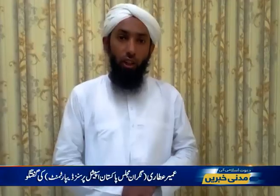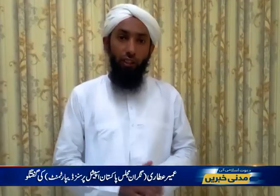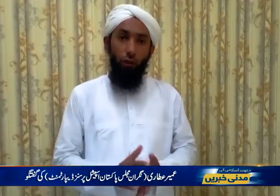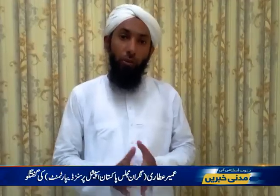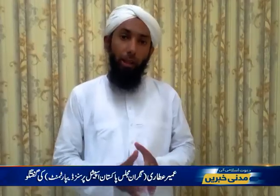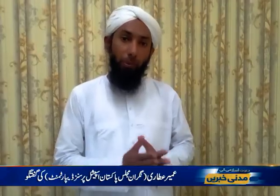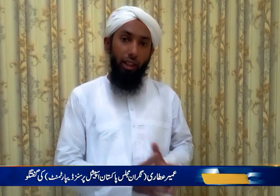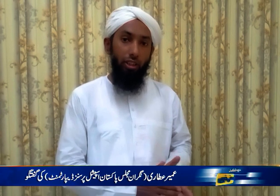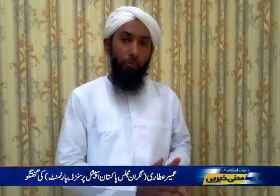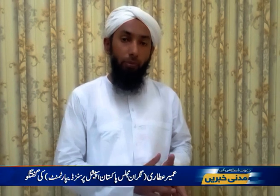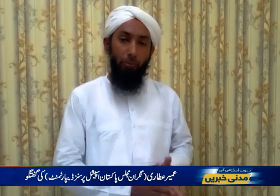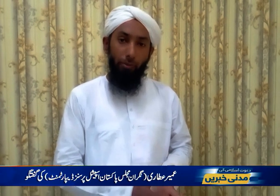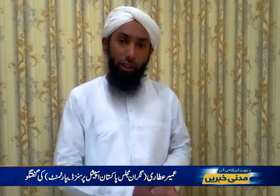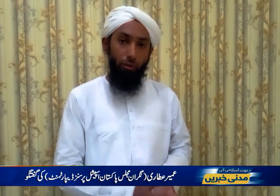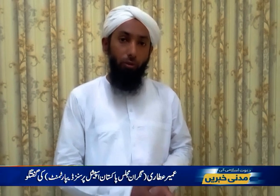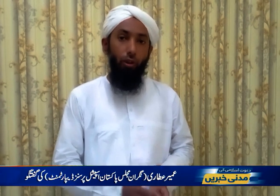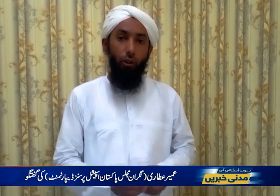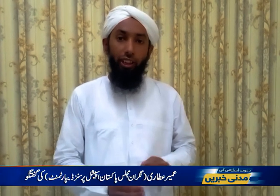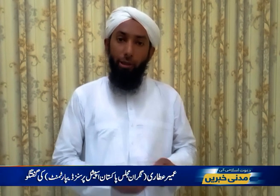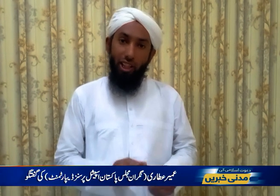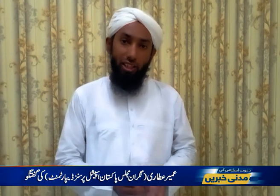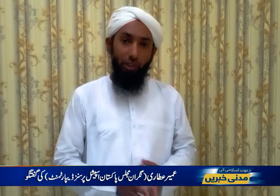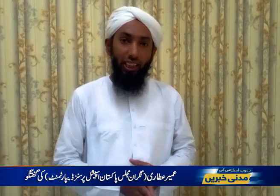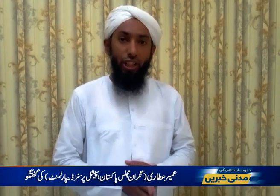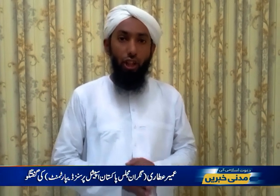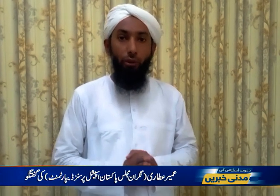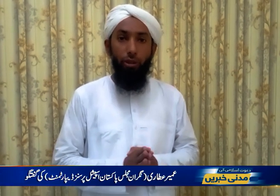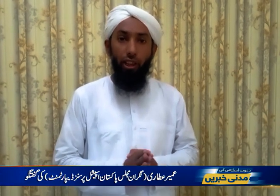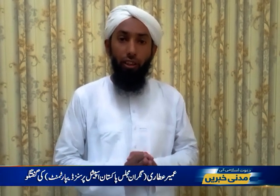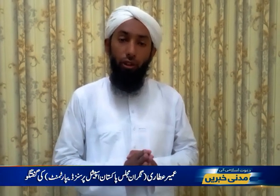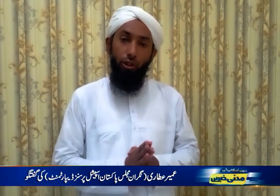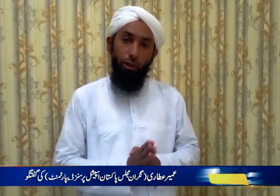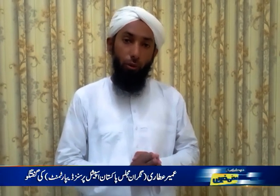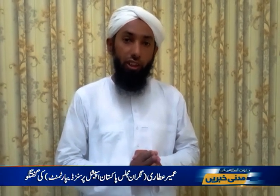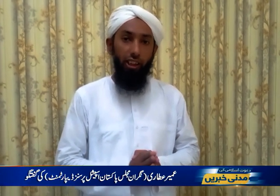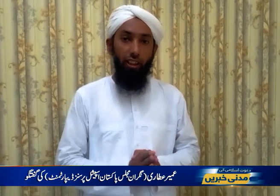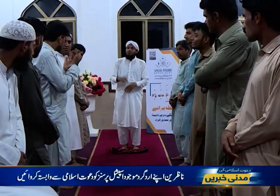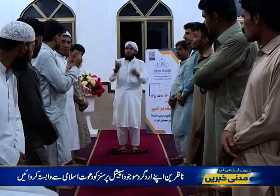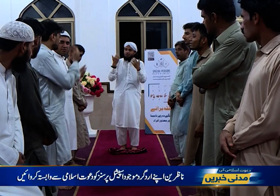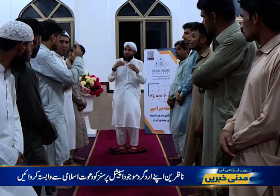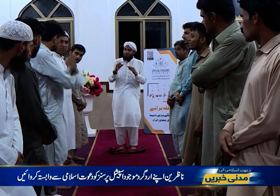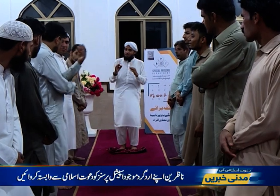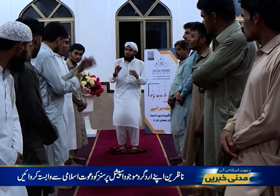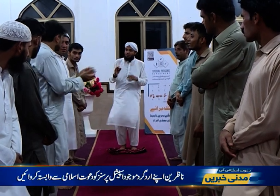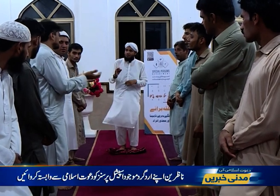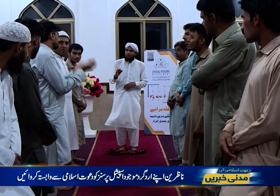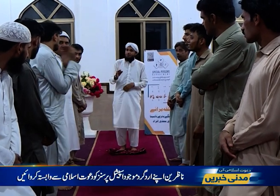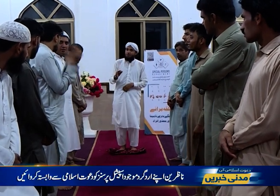کہ وہ بھی اپنے بیٹوں اور ان کی بات سمجھنے کے لیے اشاروں کی زبان ضرور سیکھیں۔ ناظرین، اگر آپ کے ارد گرد